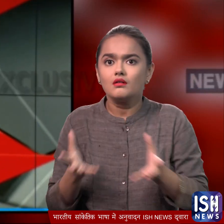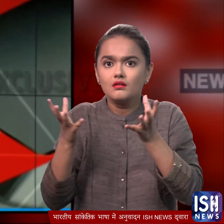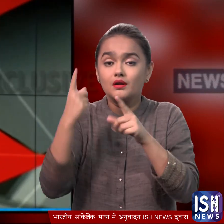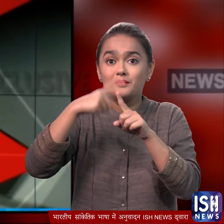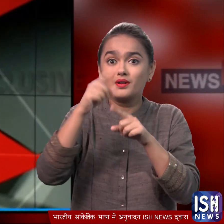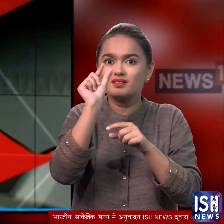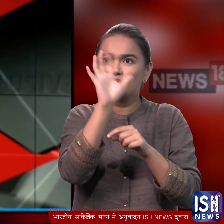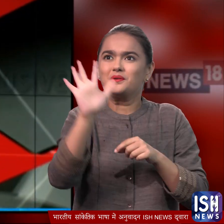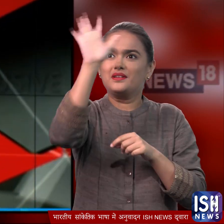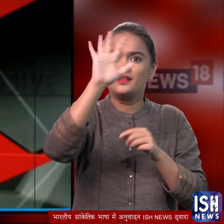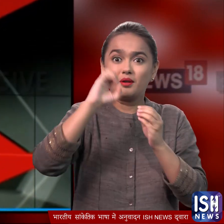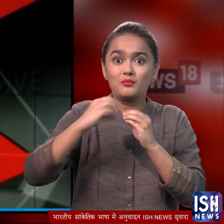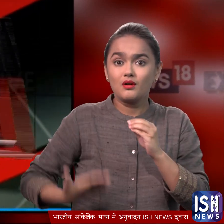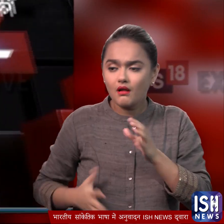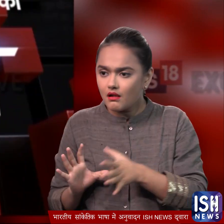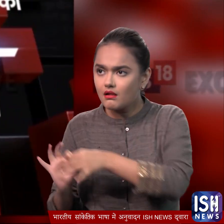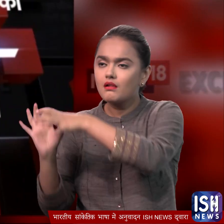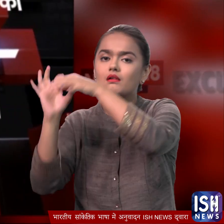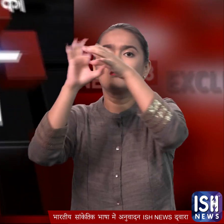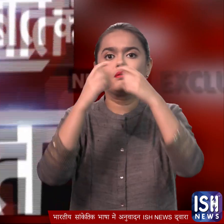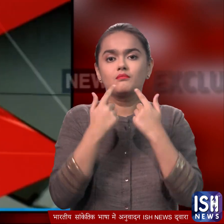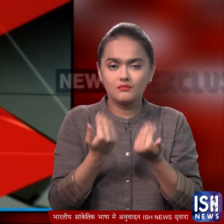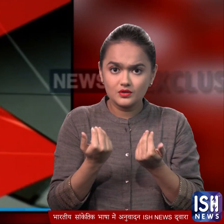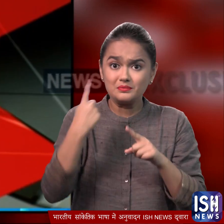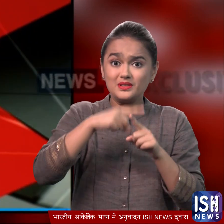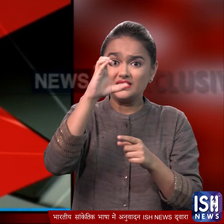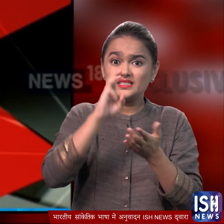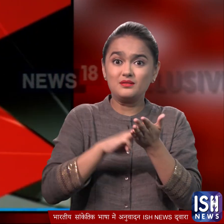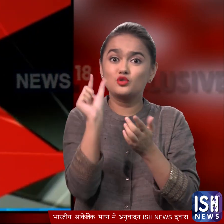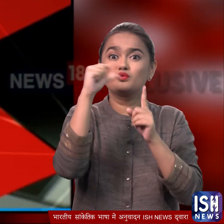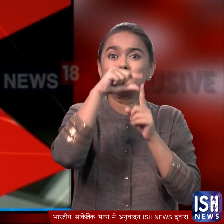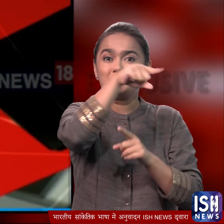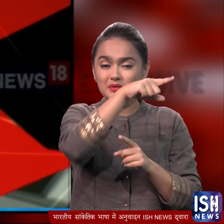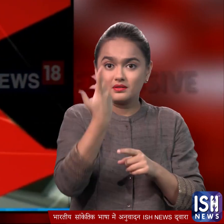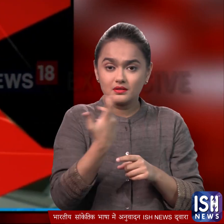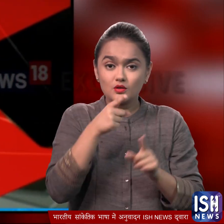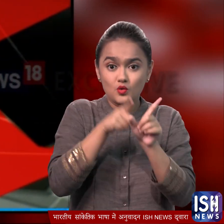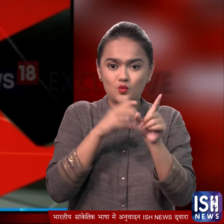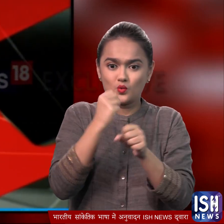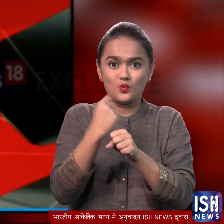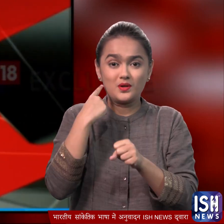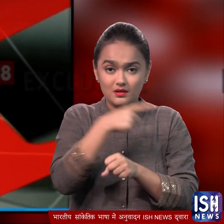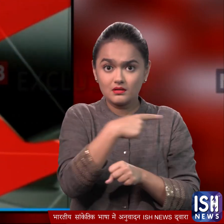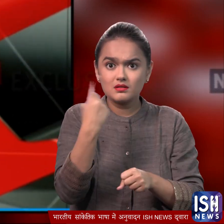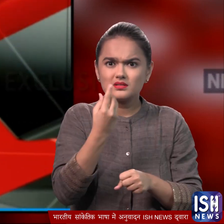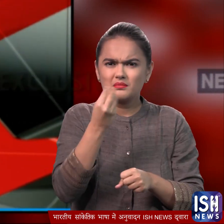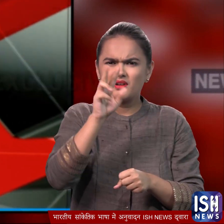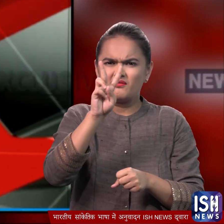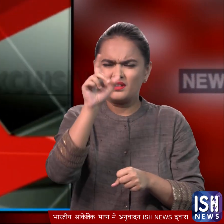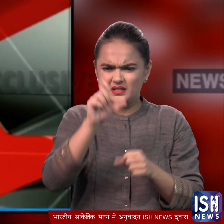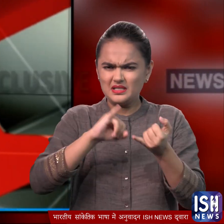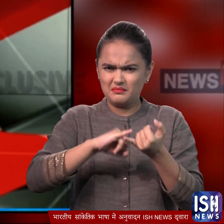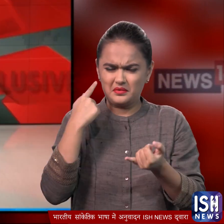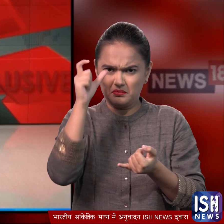की, जो उत्तर बंगाल में आने वाले बालूरघाट से सांसद हैं। यूपी के सीएम योगी आदित्यनाथ के दौरे से ठीक पहले गुर्जर विद्या सभा नाम